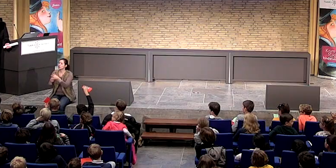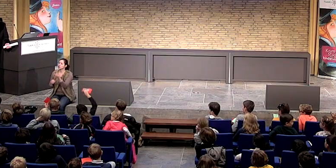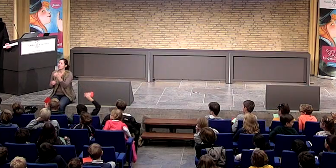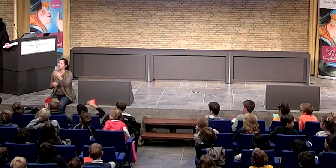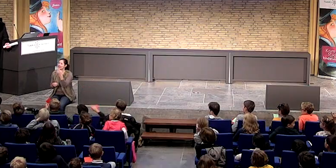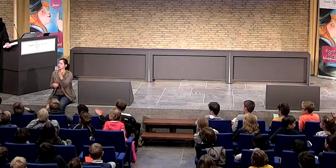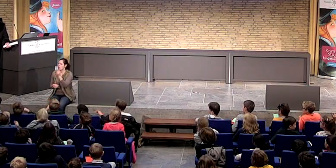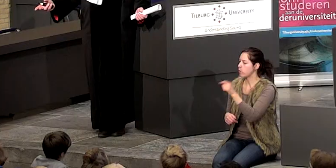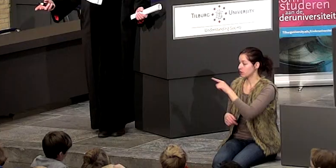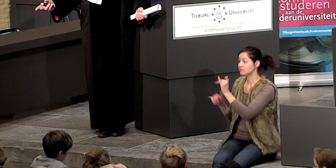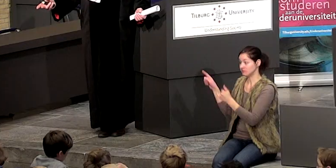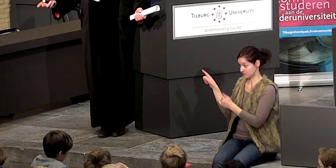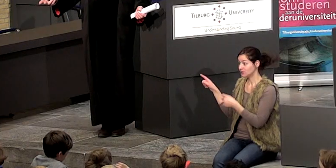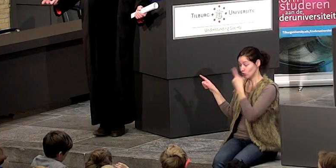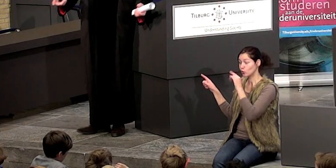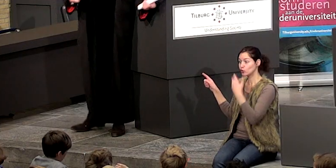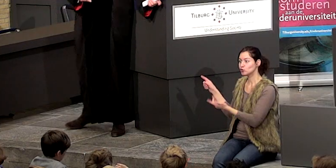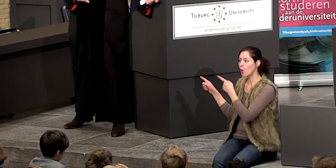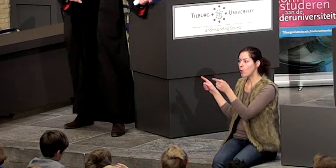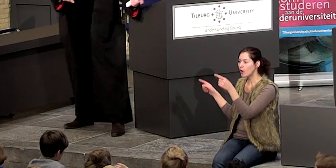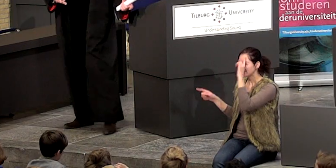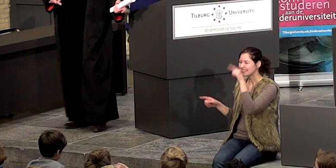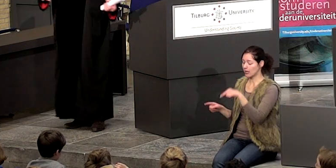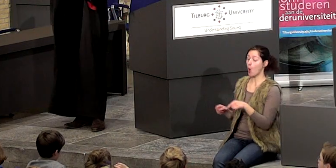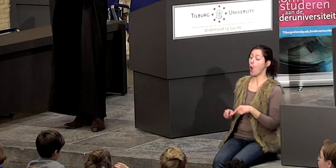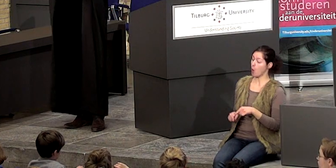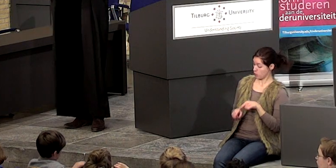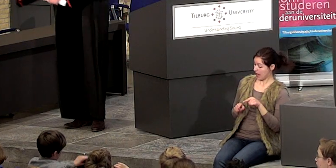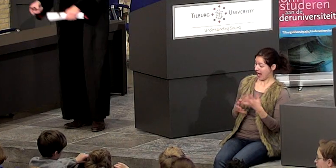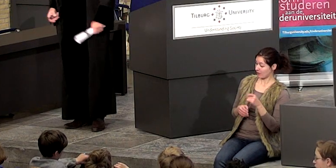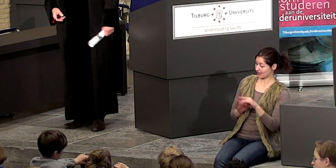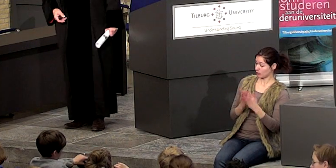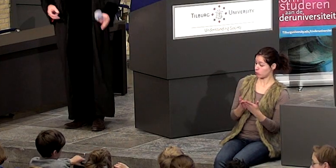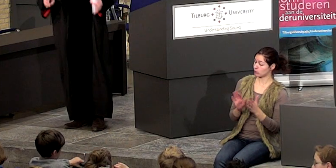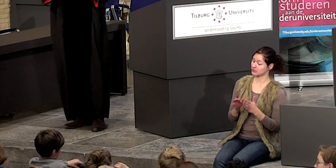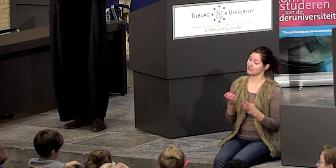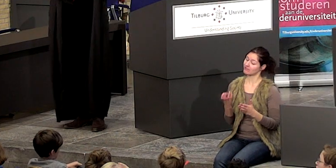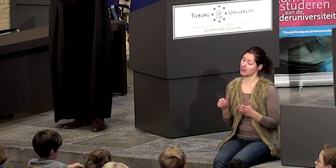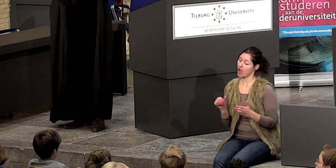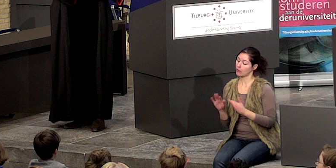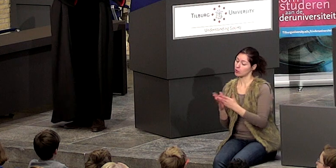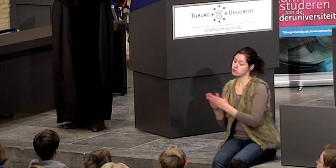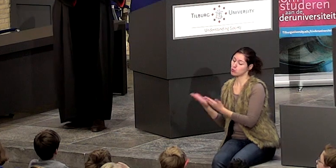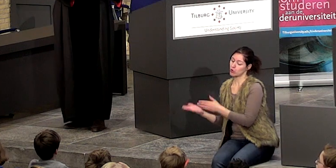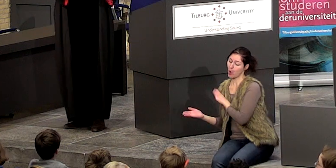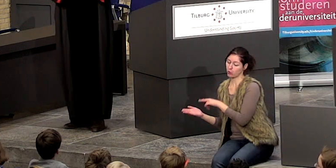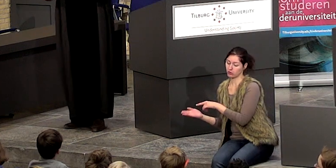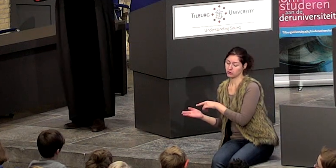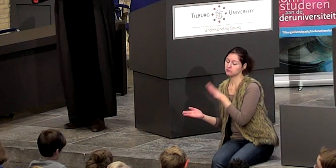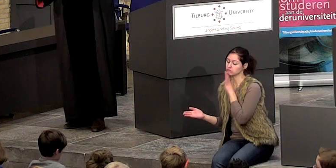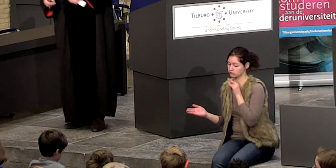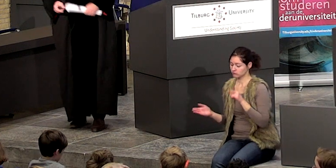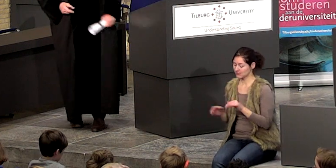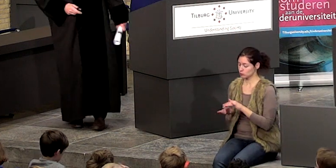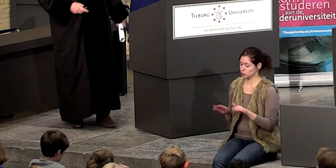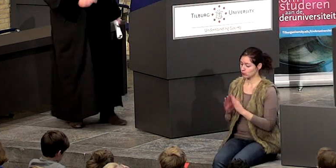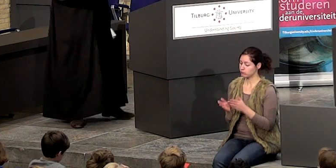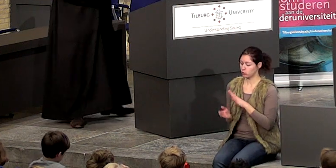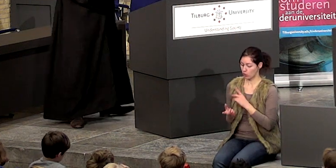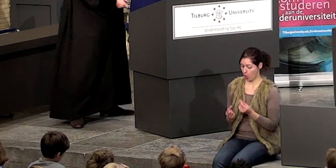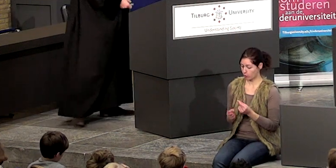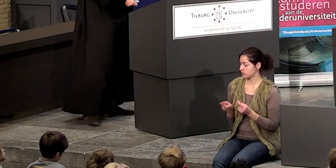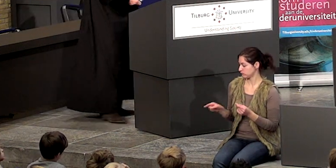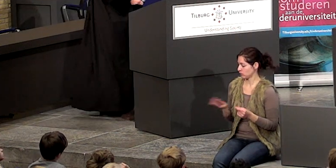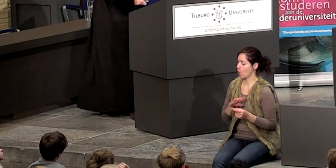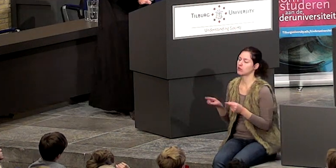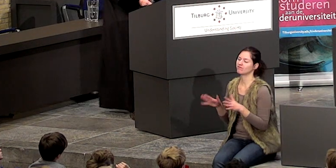En dat is natuurlijk de truc, hè. Ze denken van, hey, die Vermeulen die wil dit boek hebben, dan zal die misschien ook wel dat boek willen hebben. En als die dit soort boeken leuk vindt, dan vindt hij dat boek ook leuk.